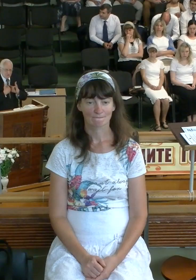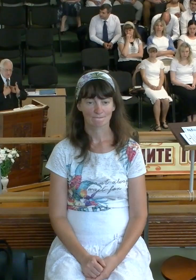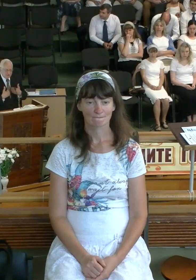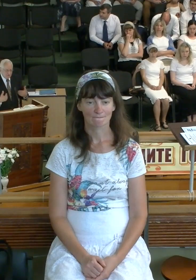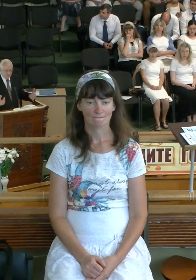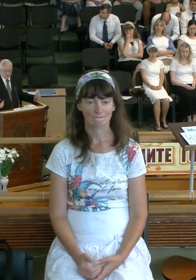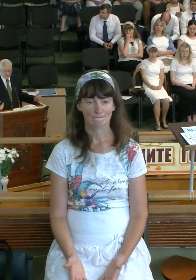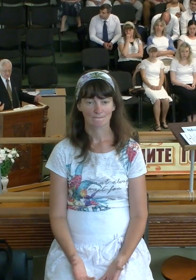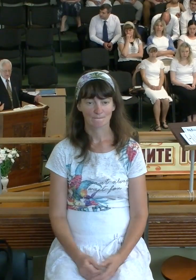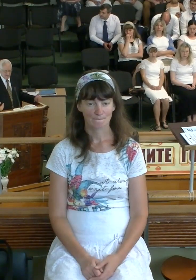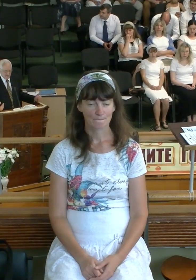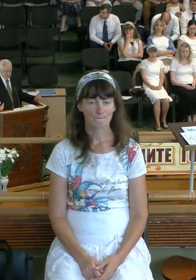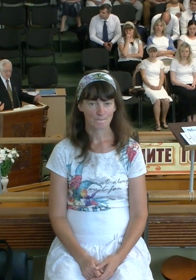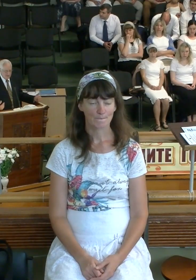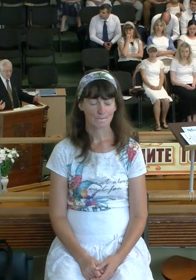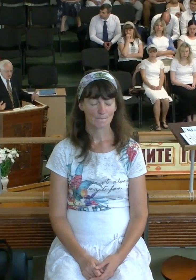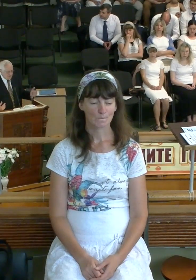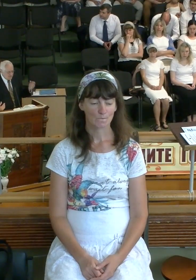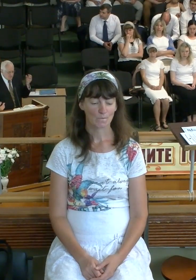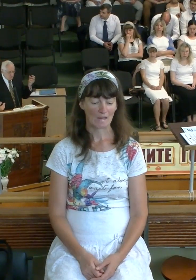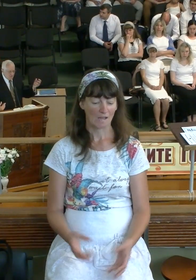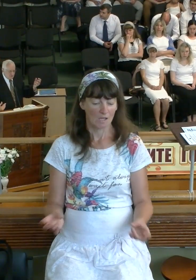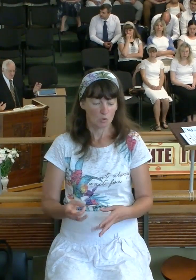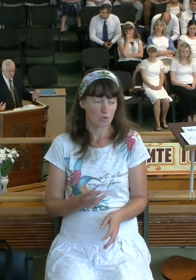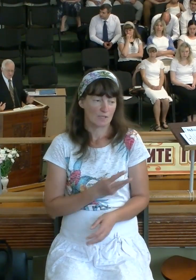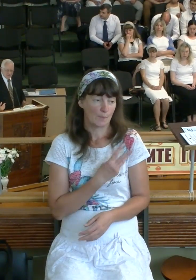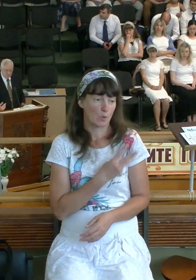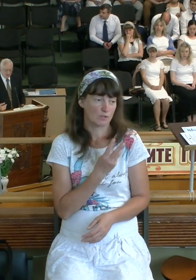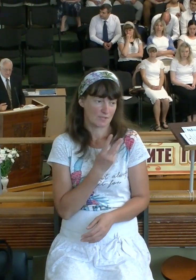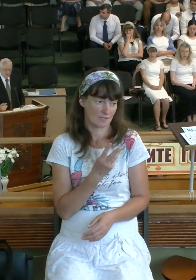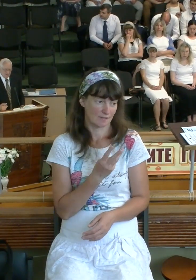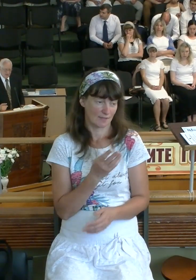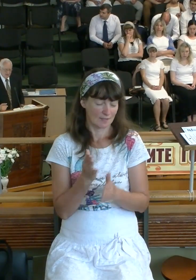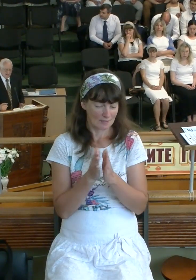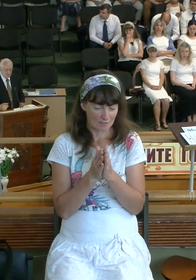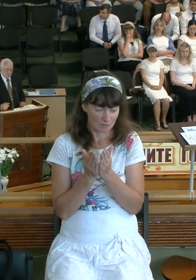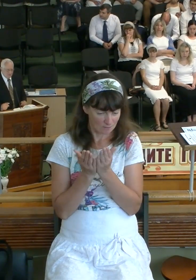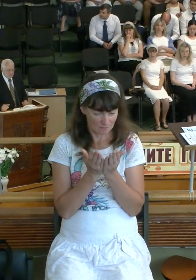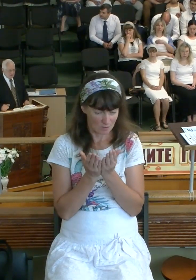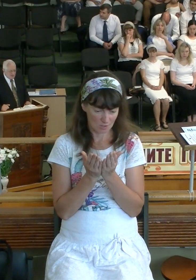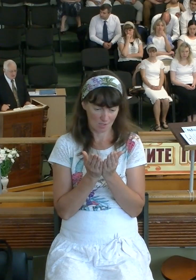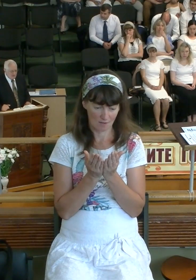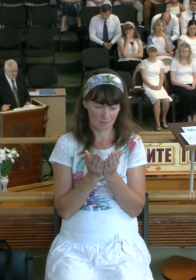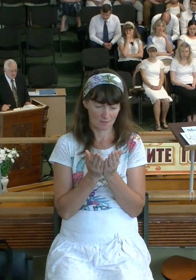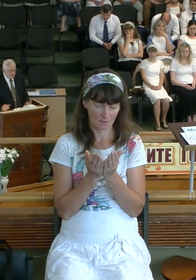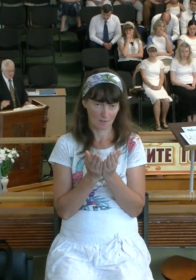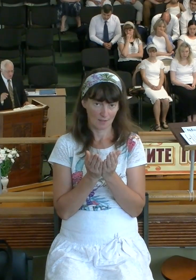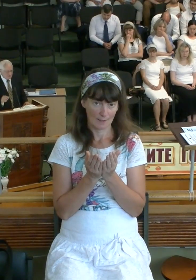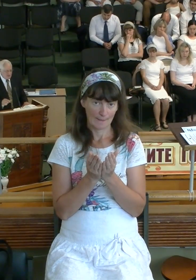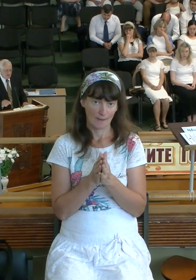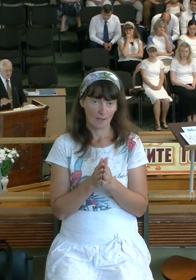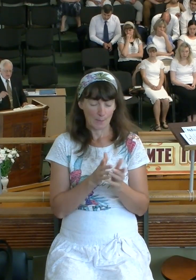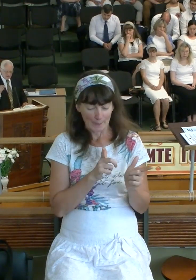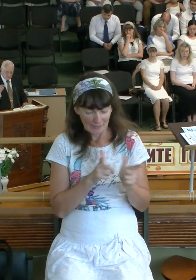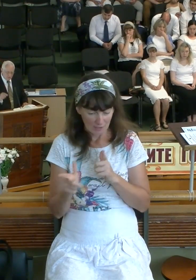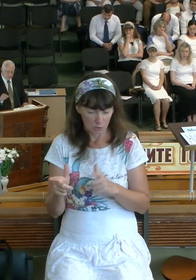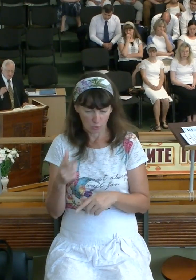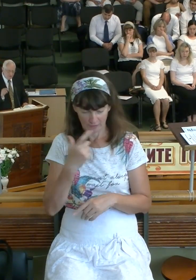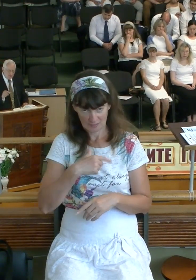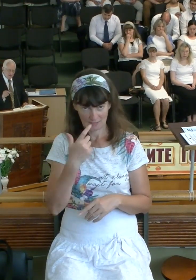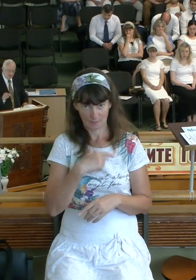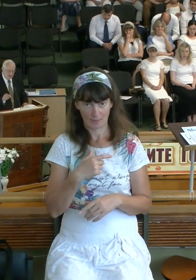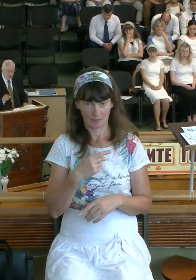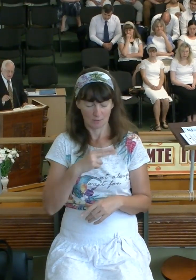свою душу привести в порядок, хотя бы с собою навести порядок. Друзья дорогие, сегодня